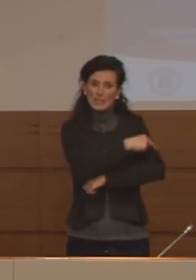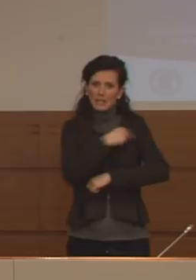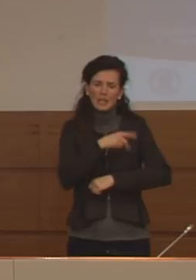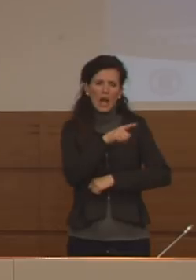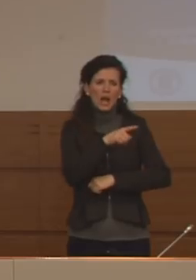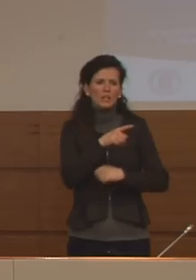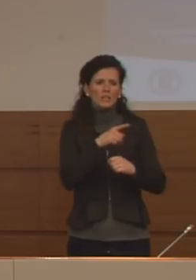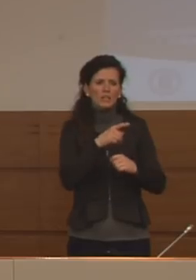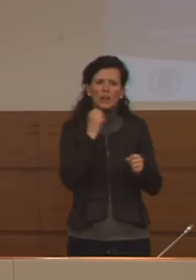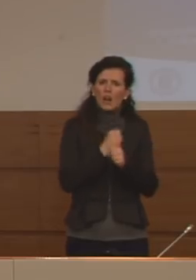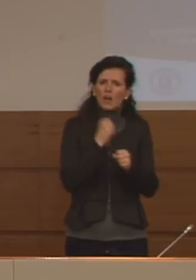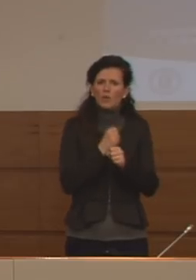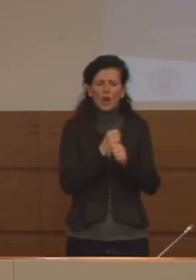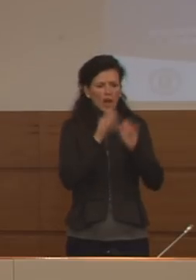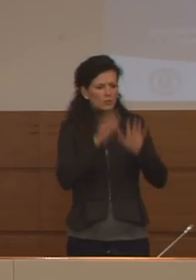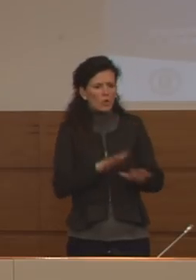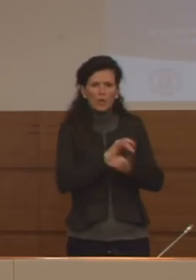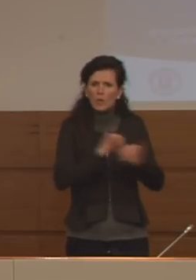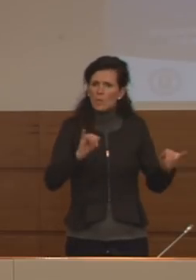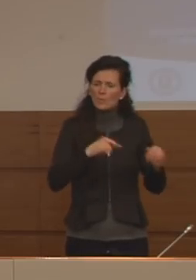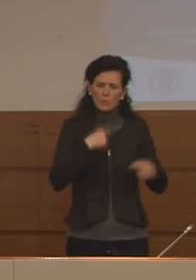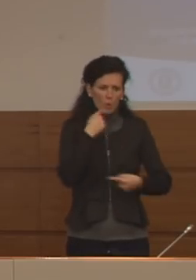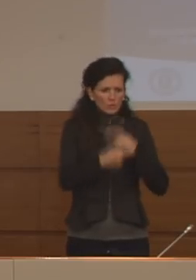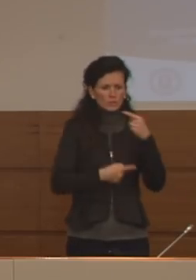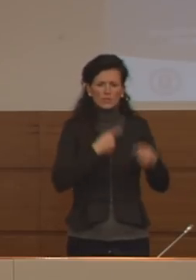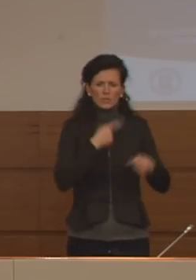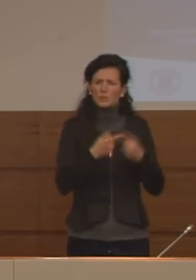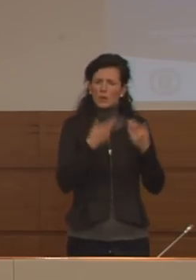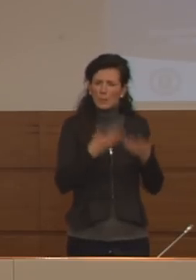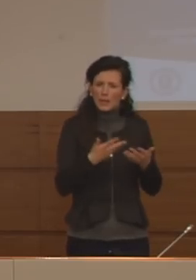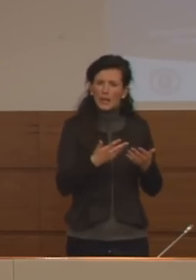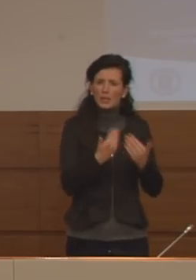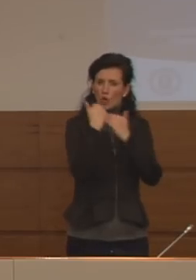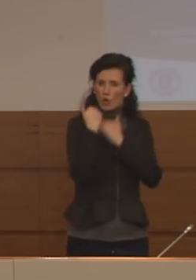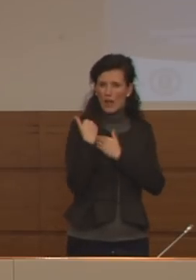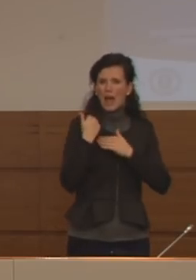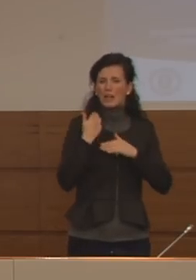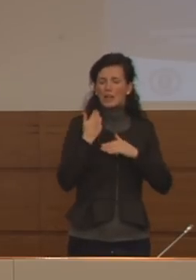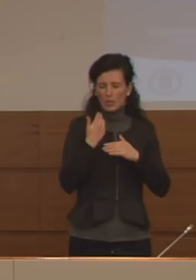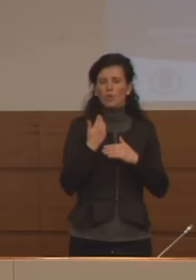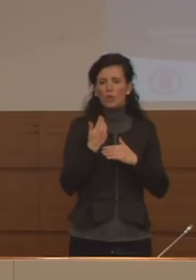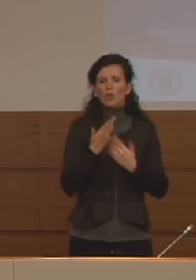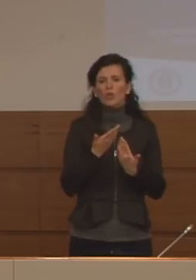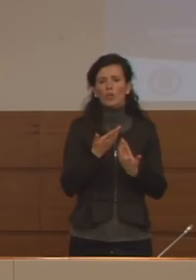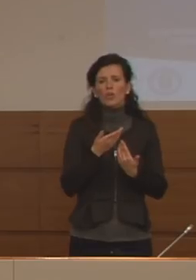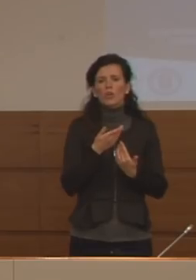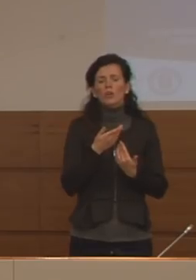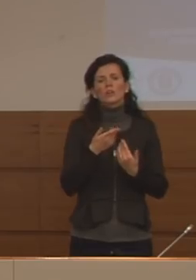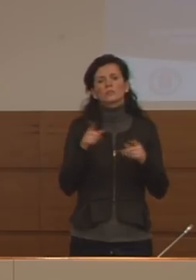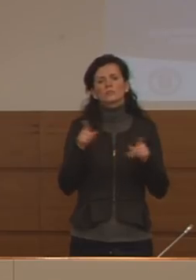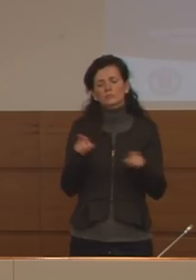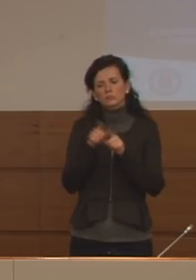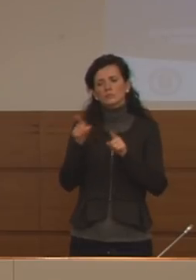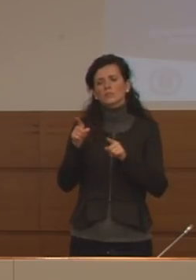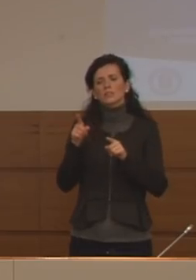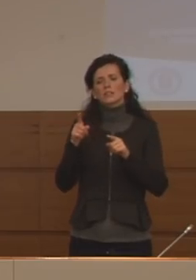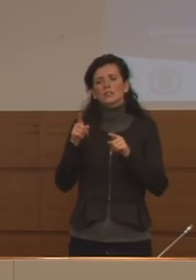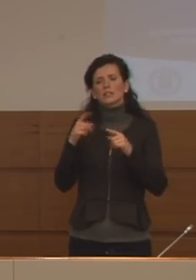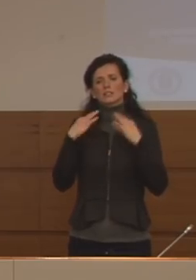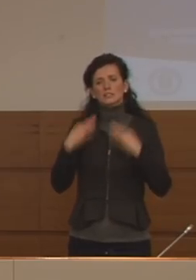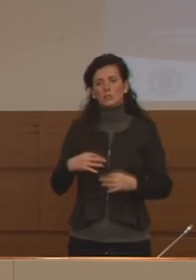lavorare anche con l'enorme carico anche la componente sanitaria dell'istituto così radicata sugli stage